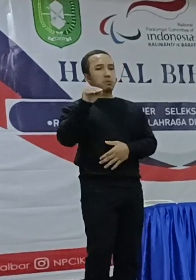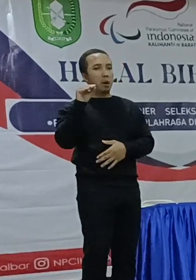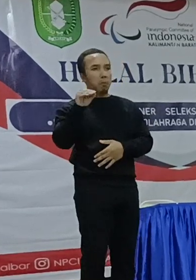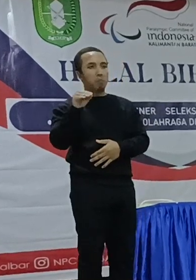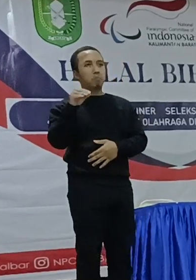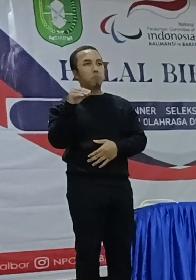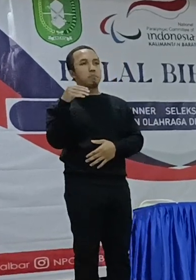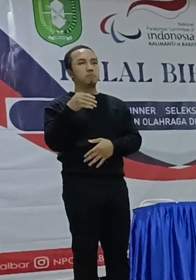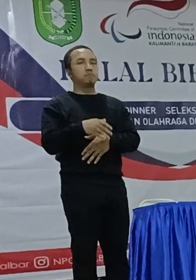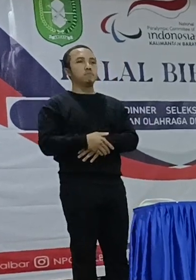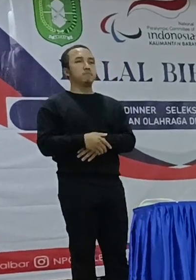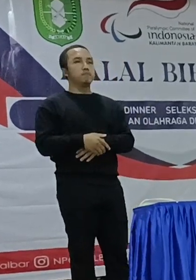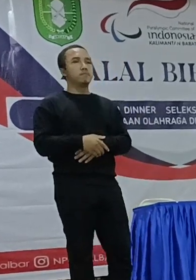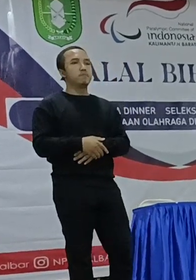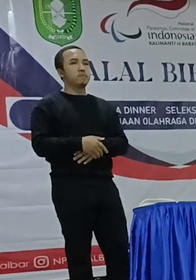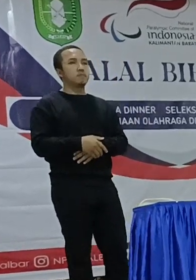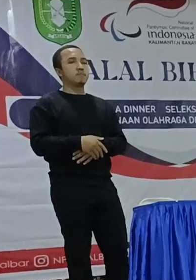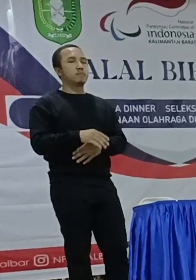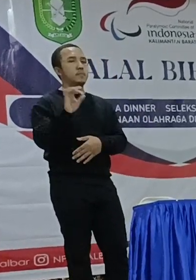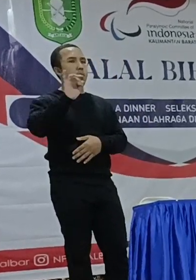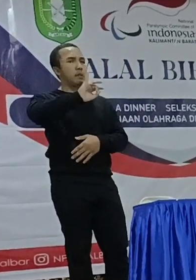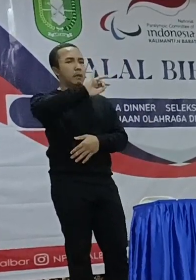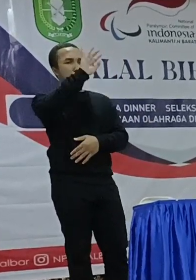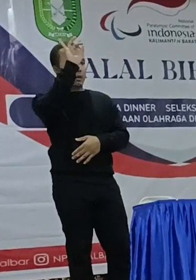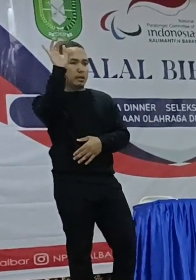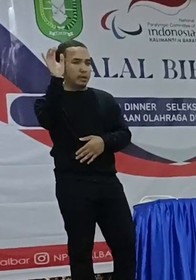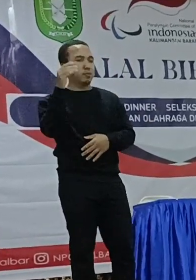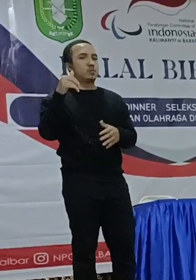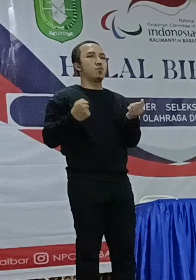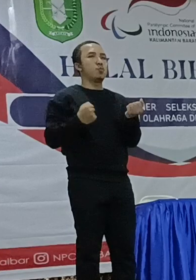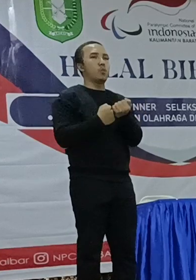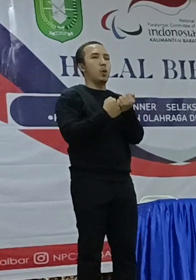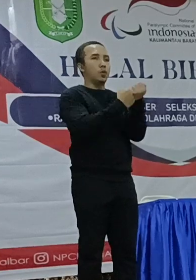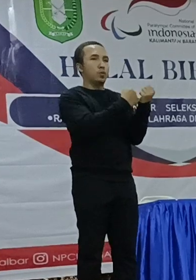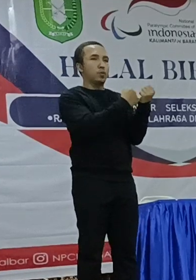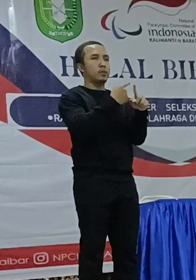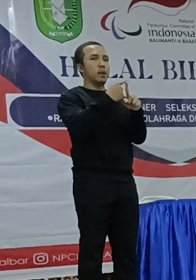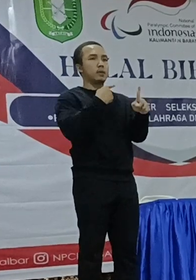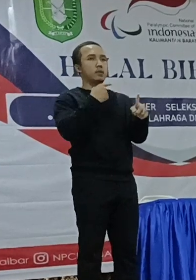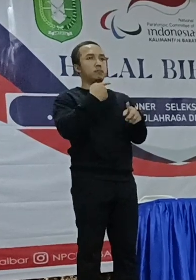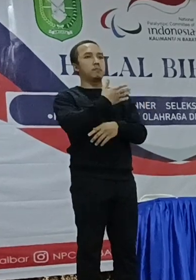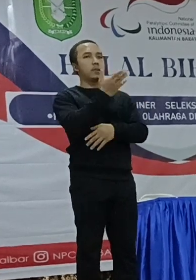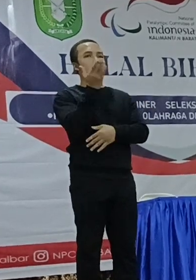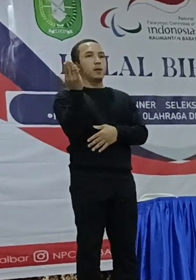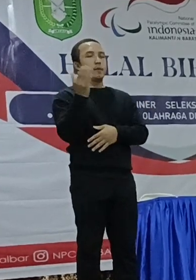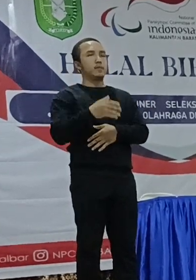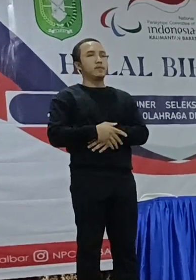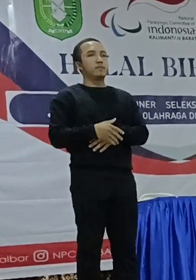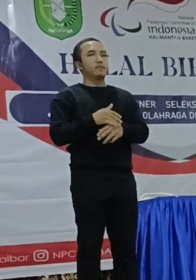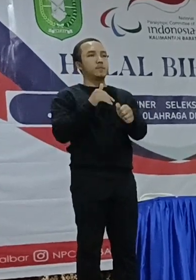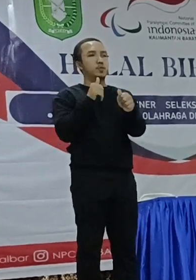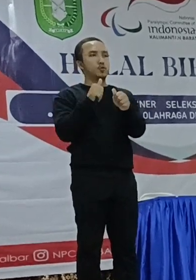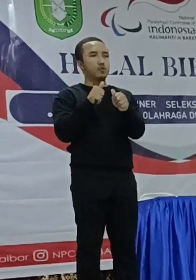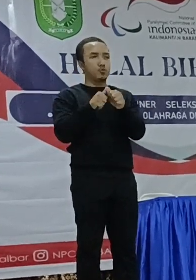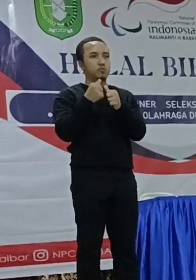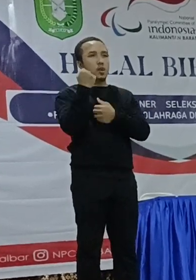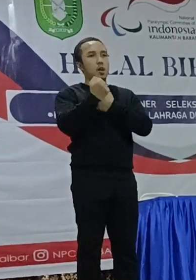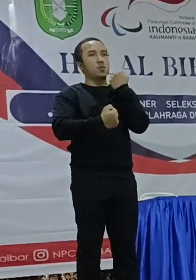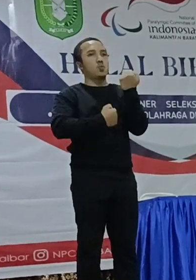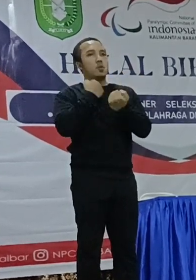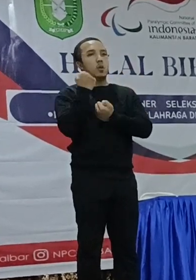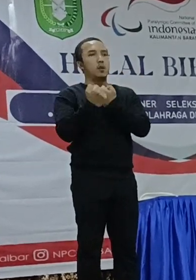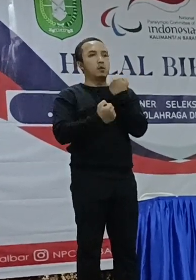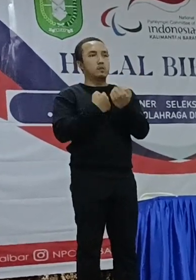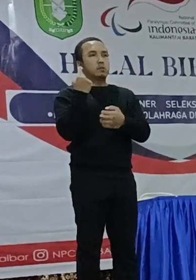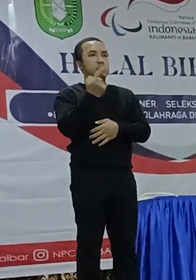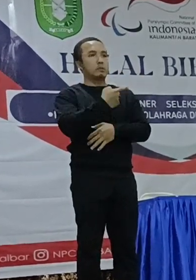itu support dari mereka. Kebanggaan sendiri. Itulah yang terus dilakukan. Jadi kita hanya di dunia olahraga,